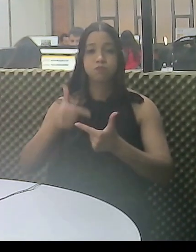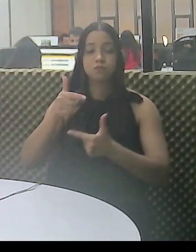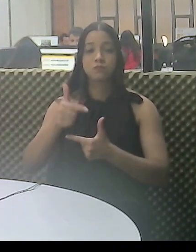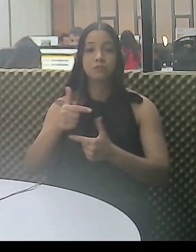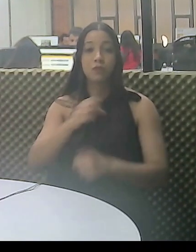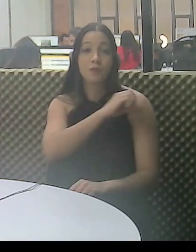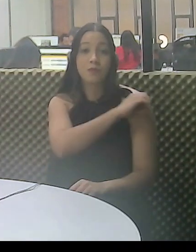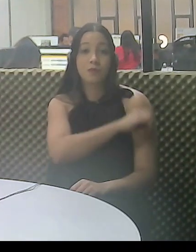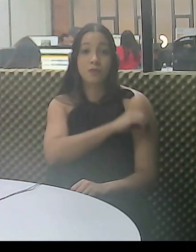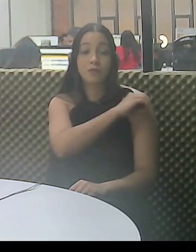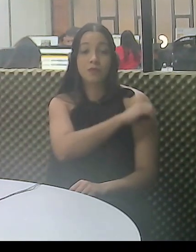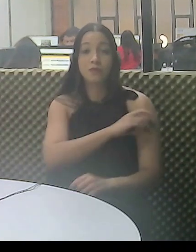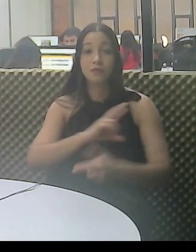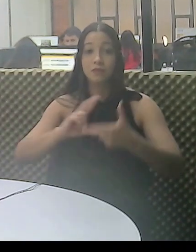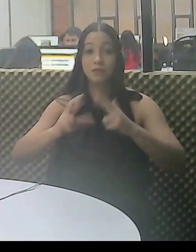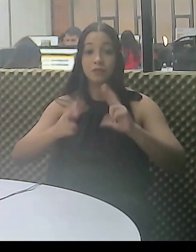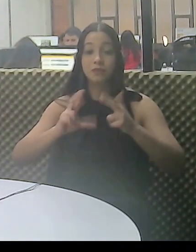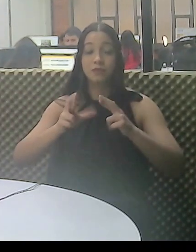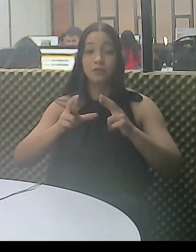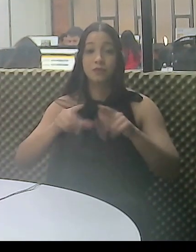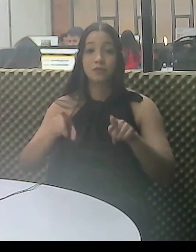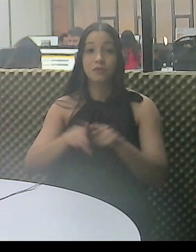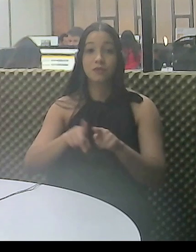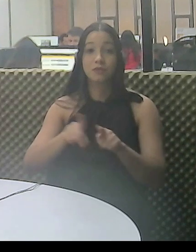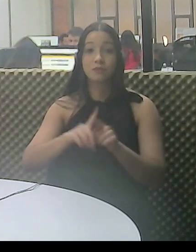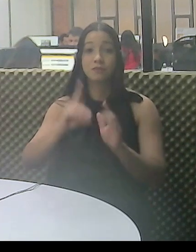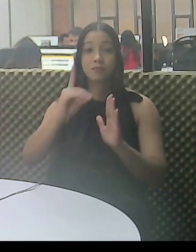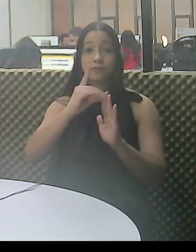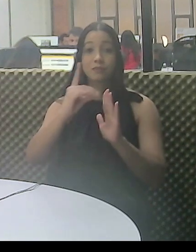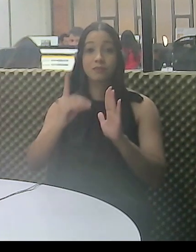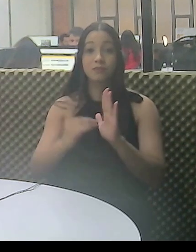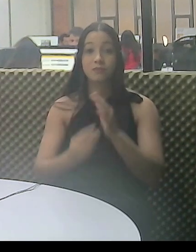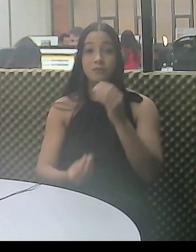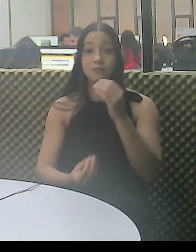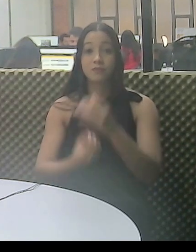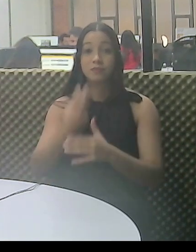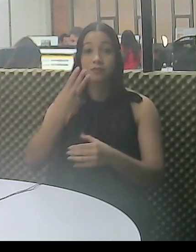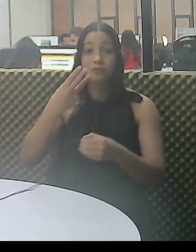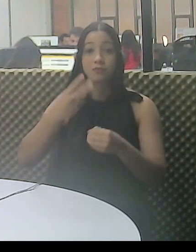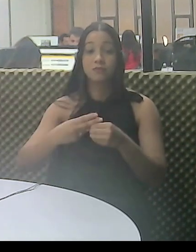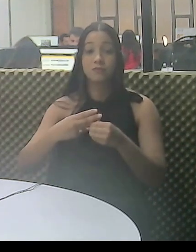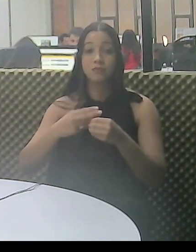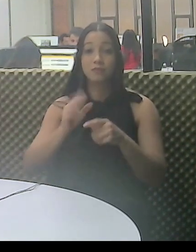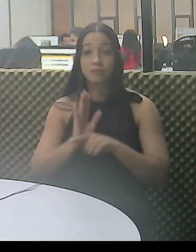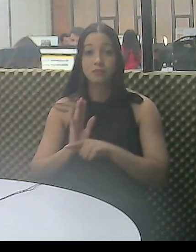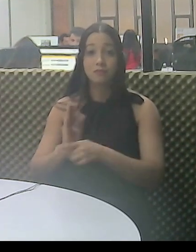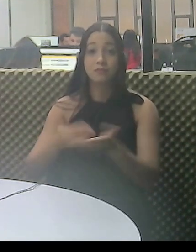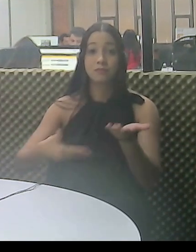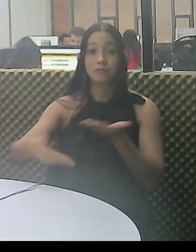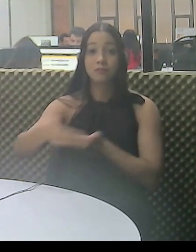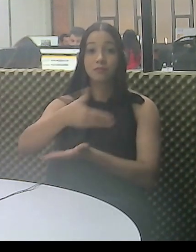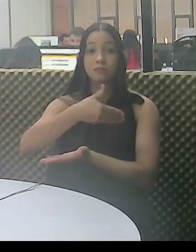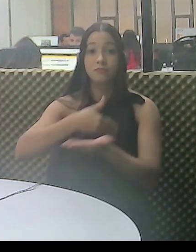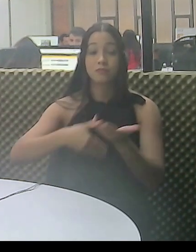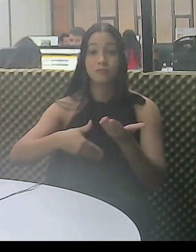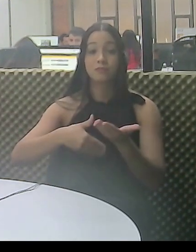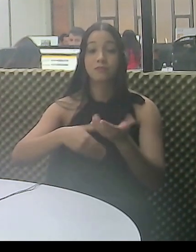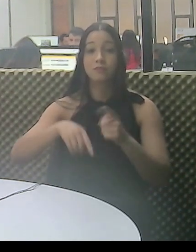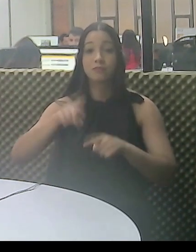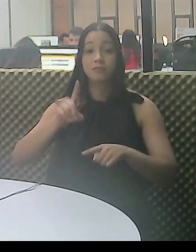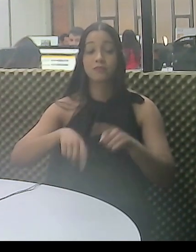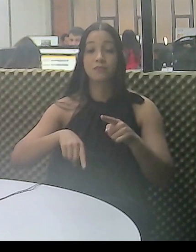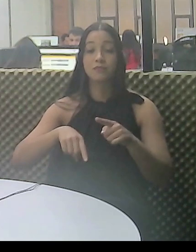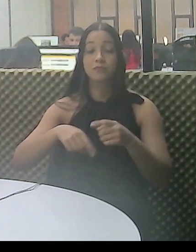de reciclagem e compostagem, assinatura de decreto que cria o Programa Municipal de Cooperação e Doação de Mobiliário Urbano